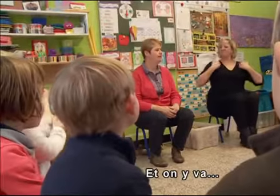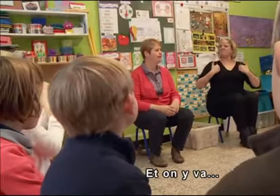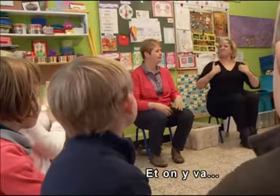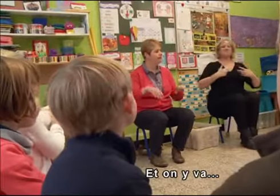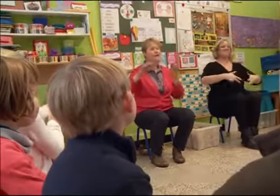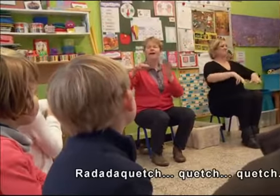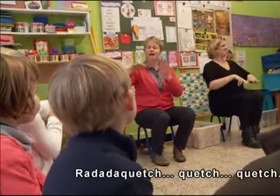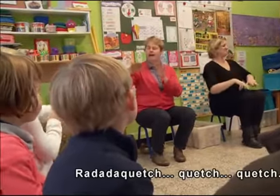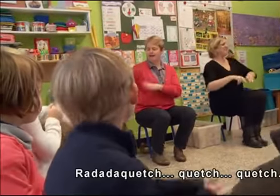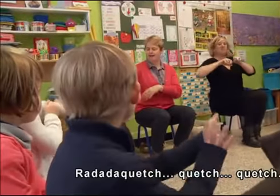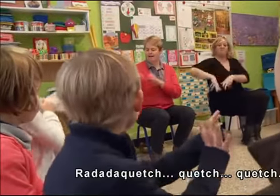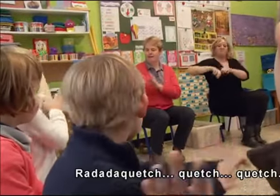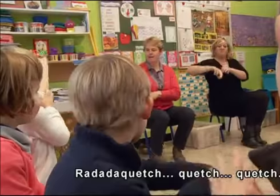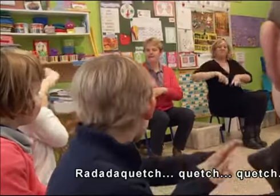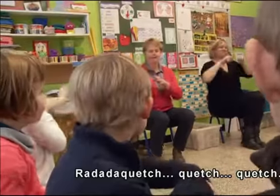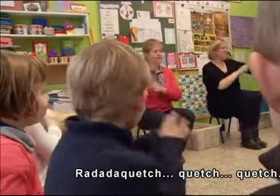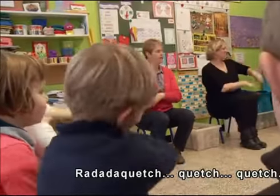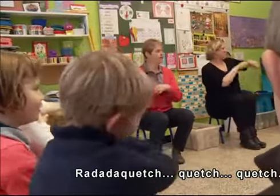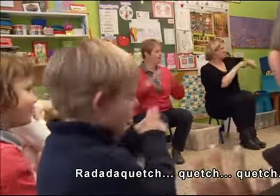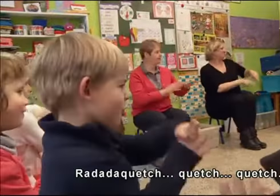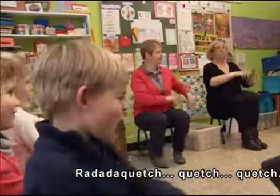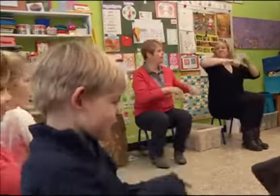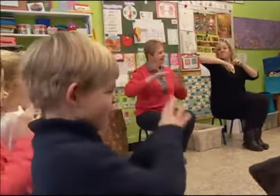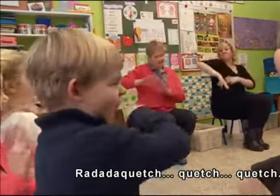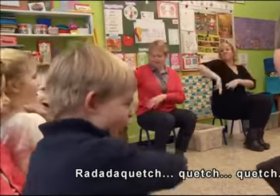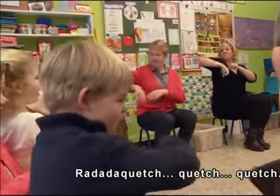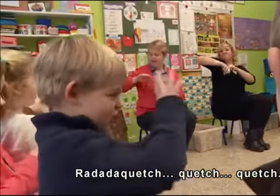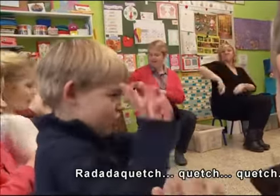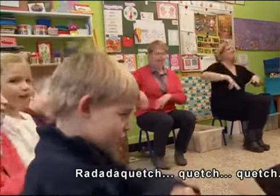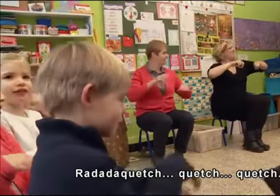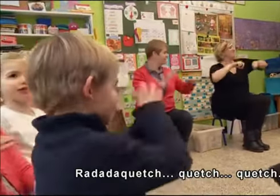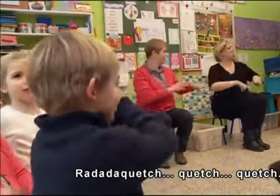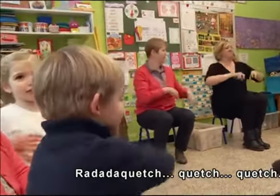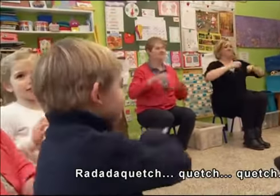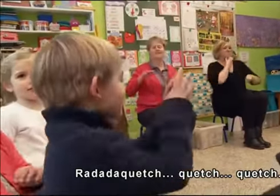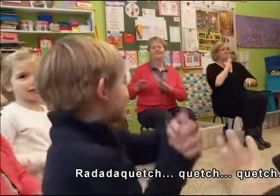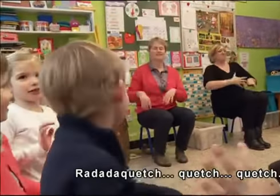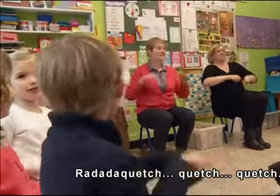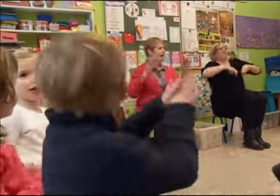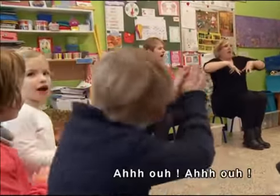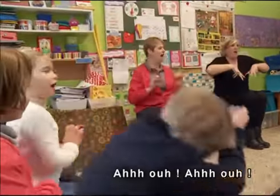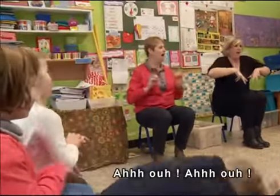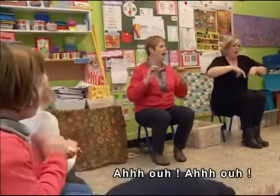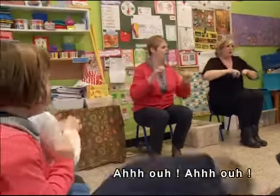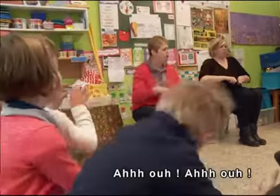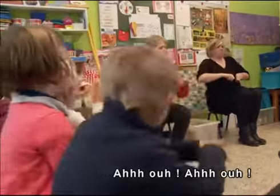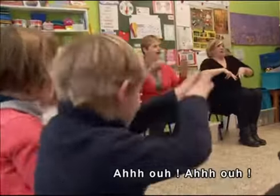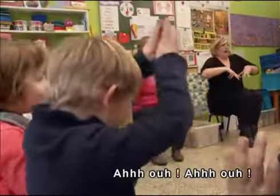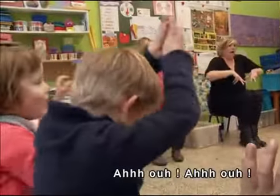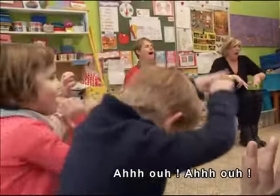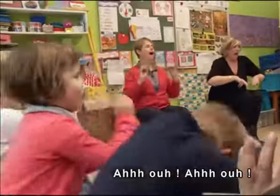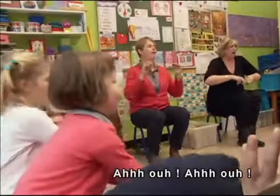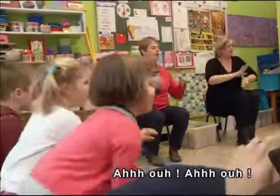Et on y va. Radadaquetch, quetch, quetch. Radadaquetch, quetch, quetch. Ah